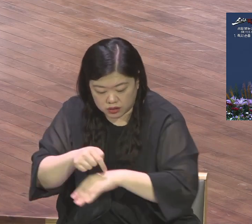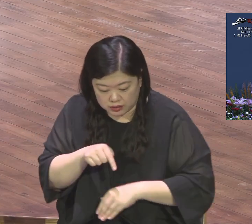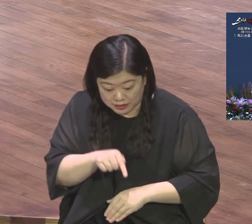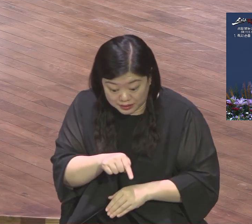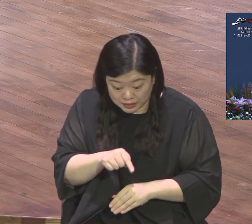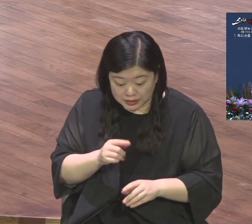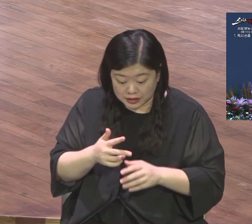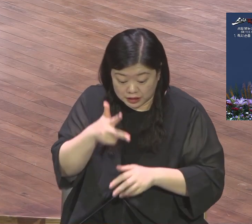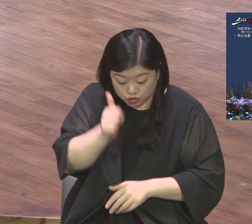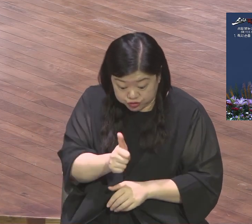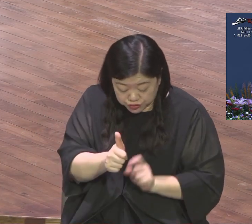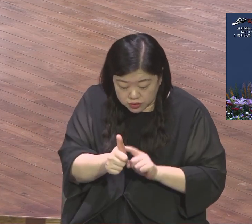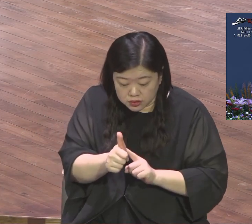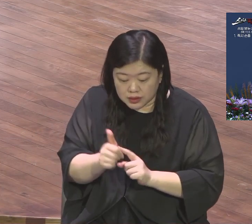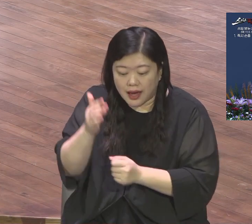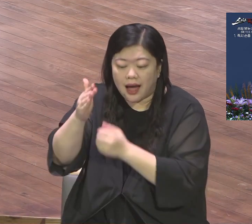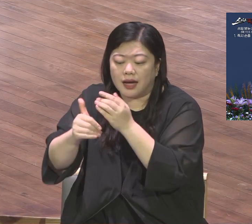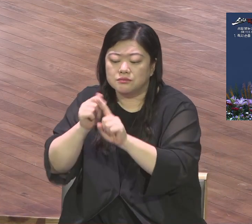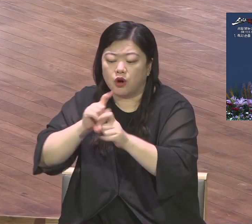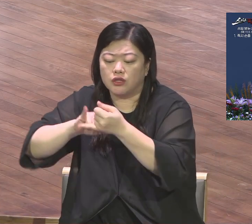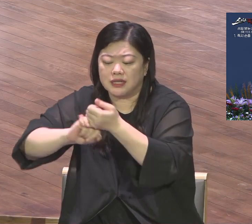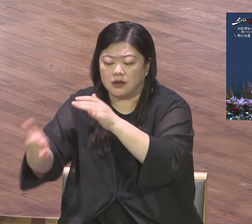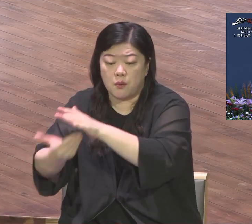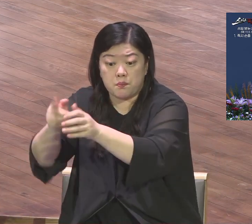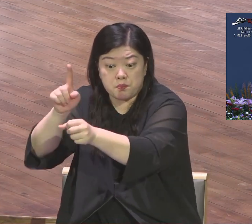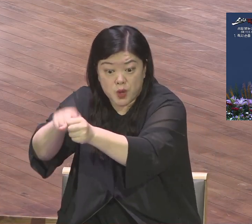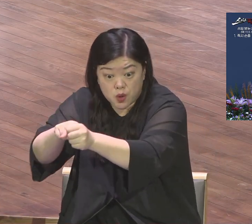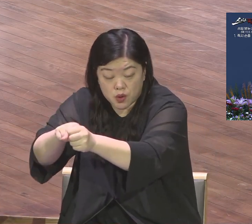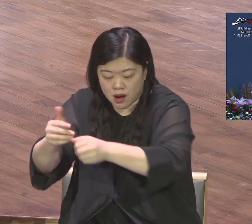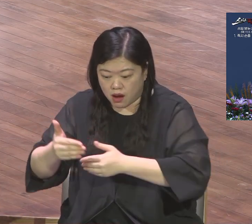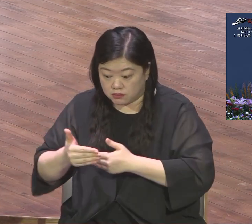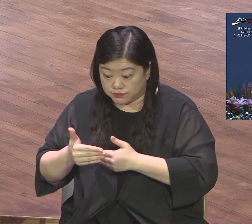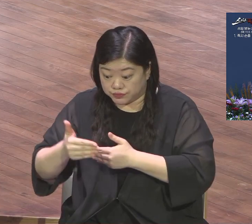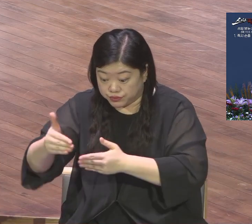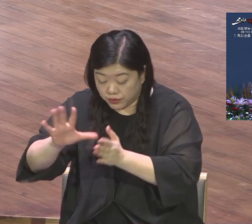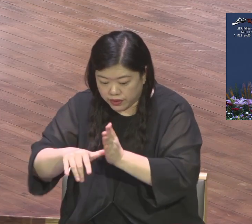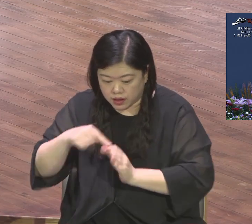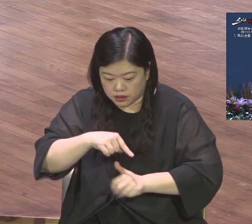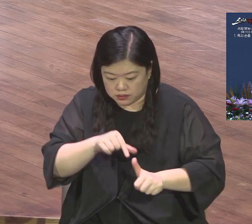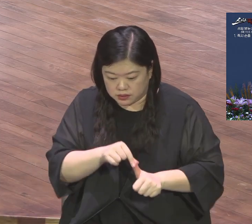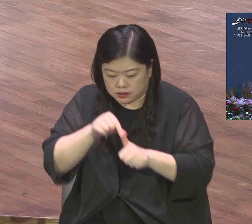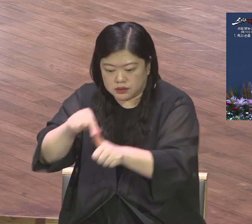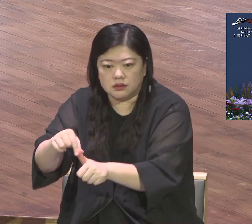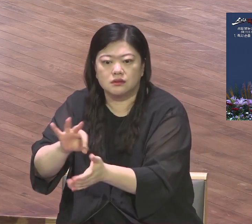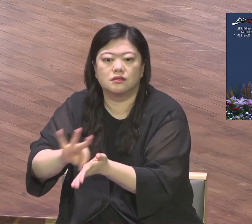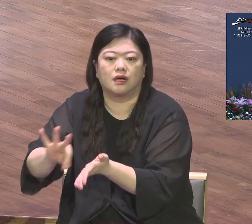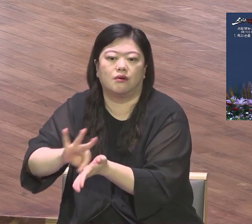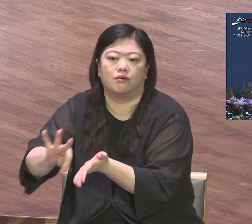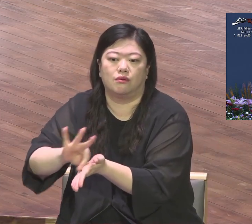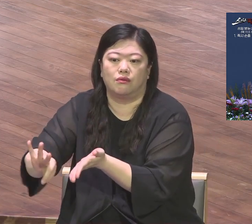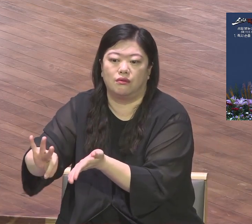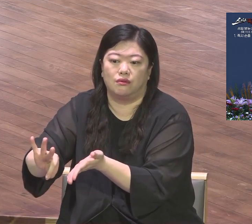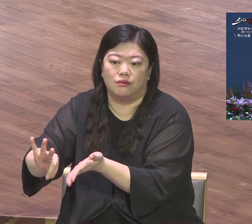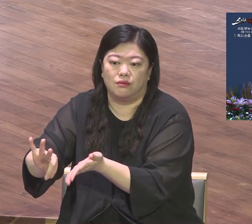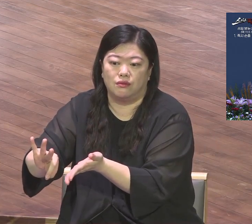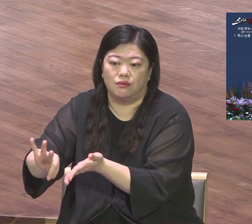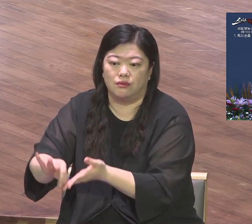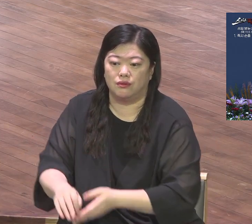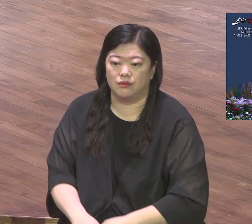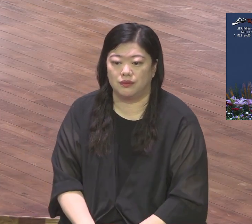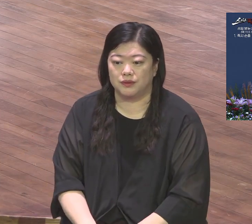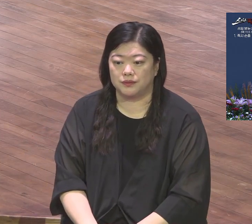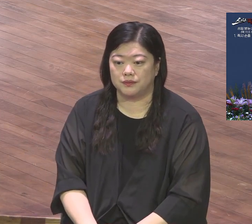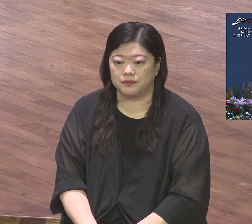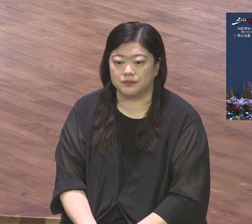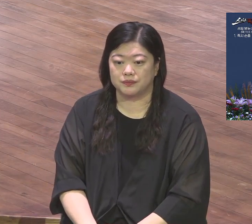성취에 쓰임을 받게 돼요. 순종을 해야 쓰임 받게 돼요. 우리가 신앙생활하면서